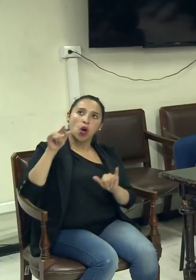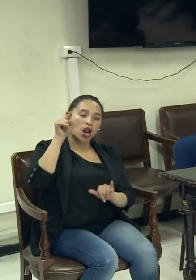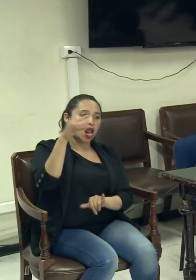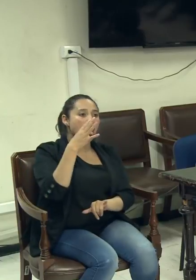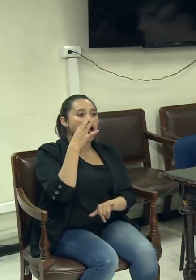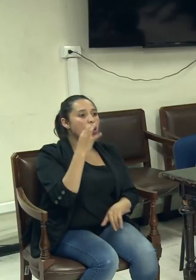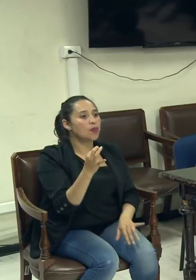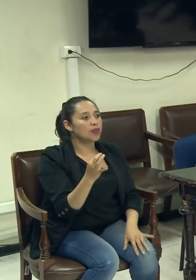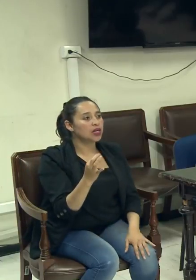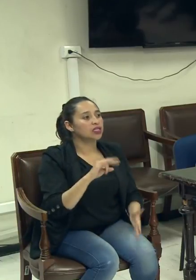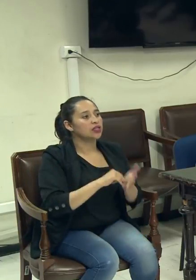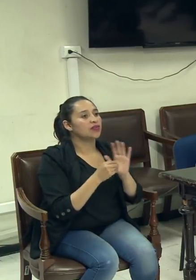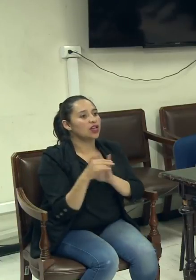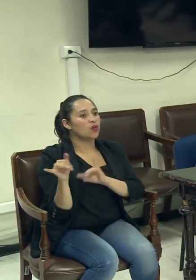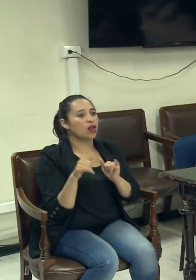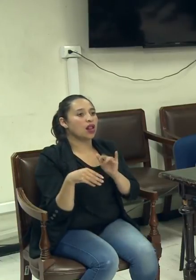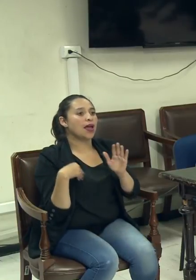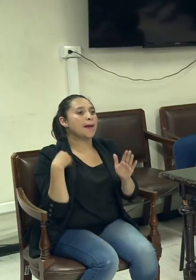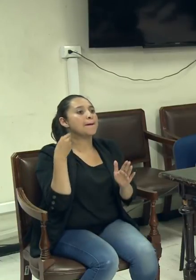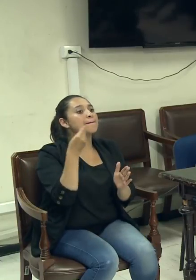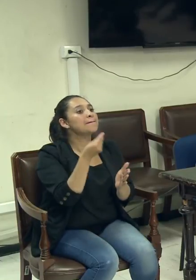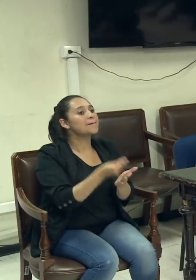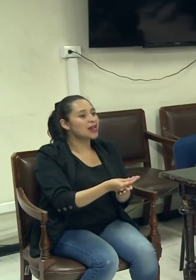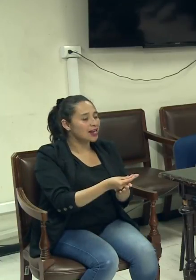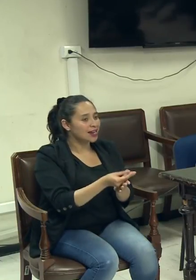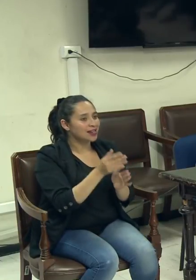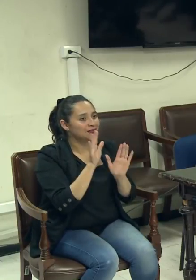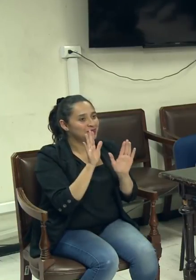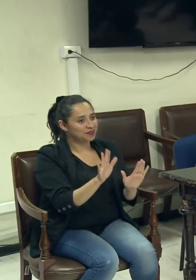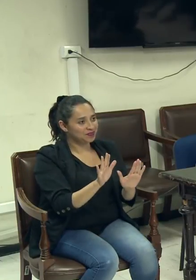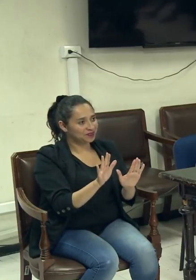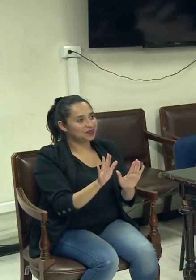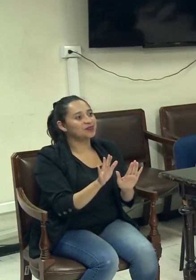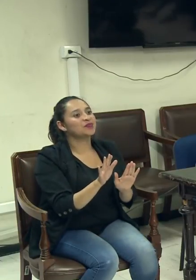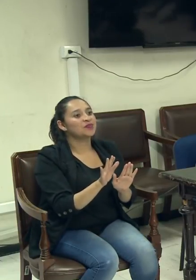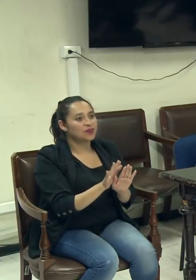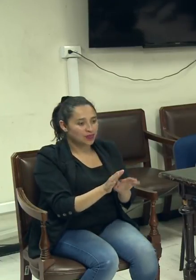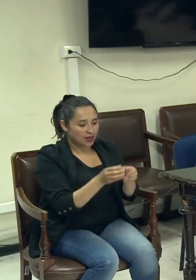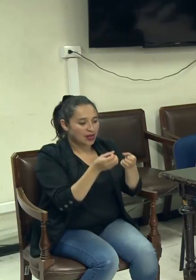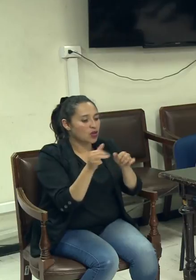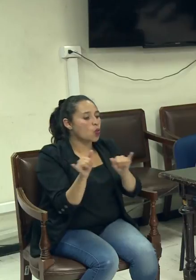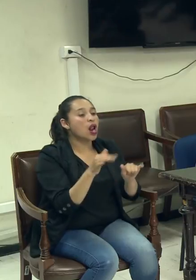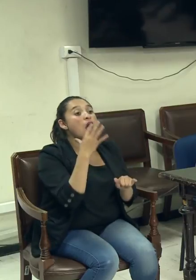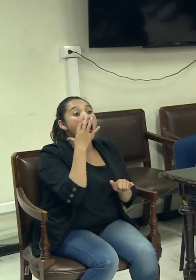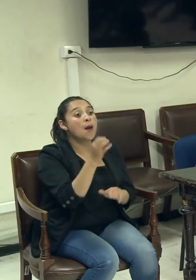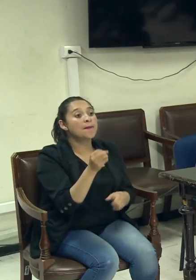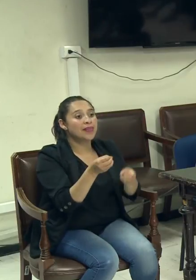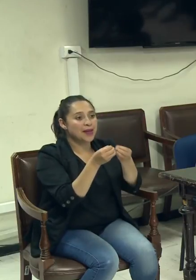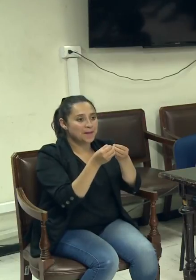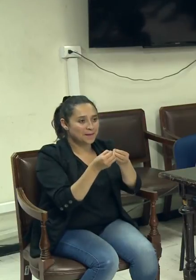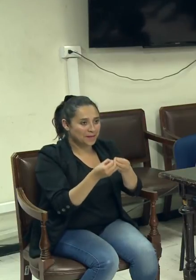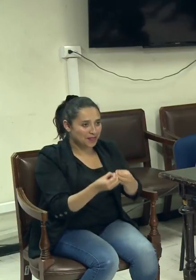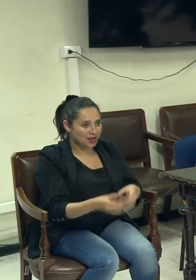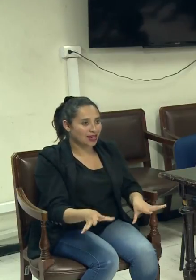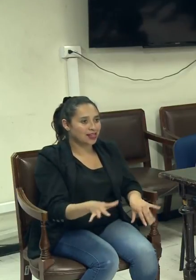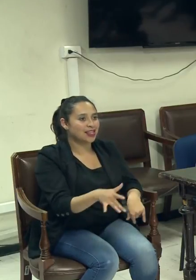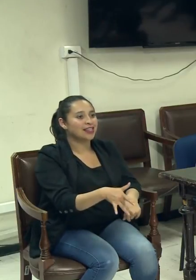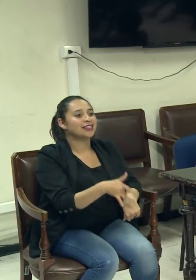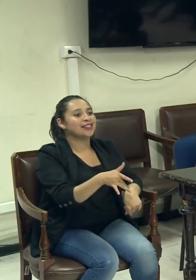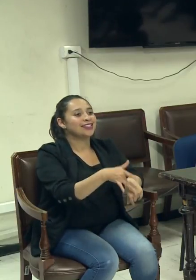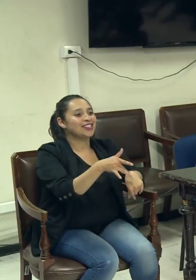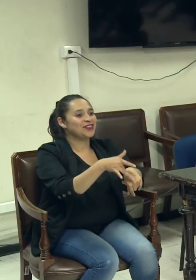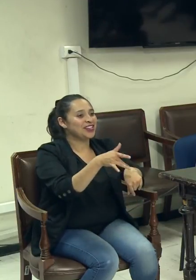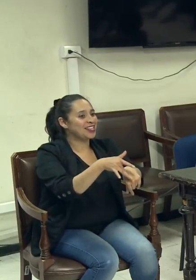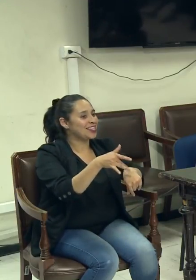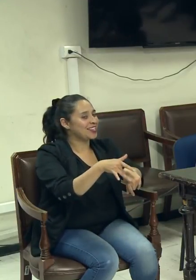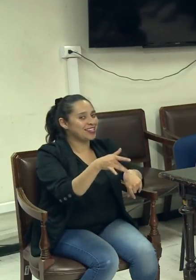pagan sus privilegios con la pérdida de su sensibilidad, con la pérdida absoluta